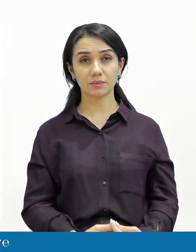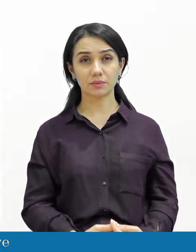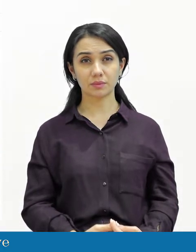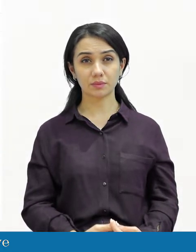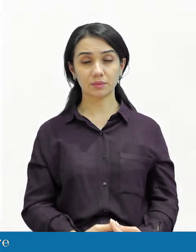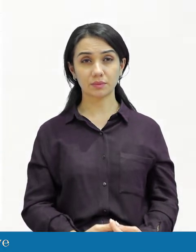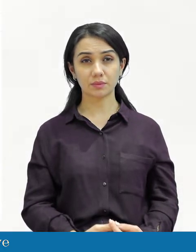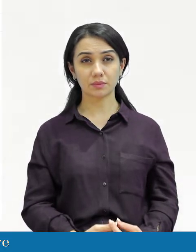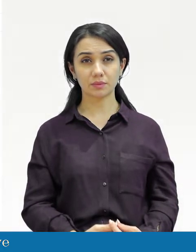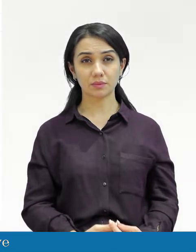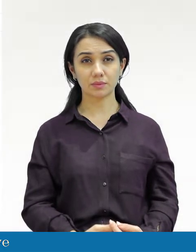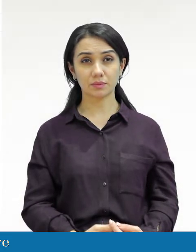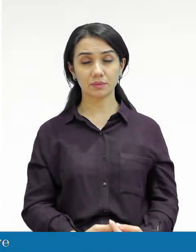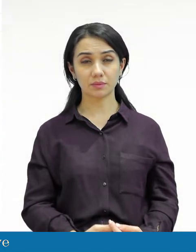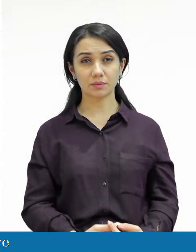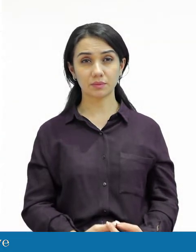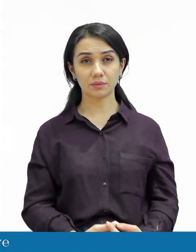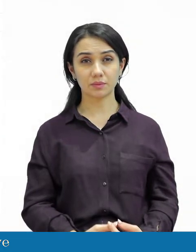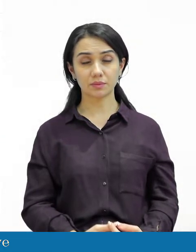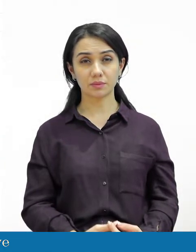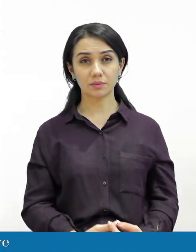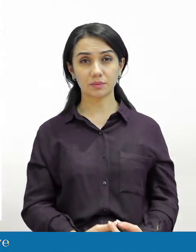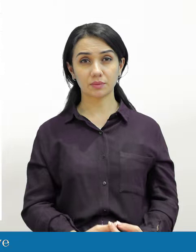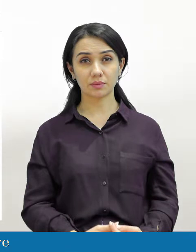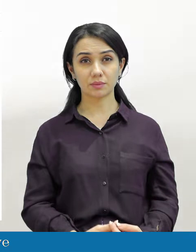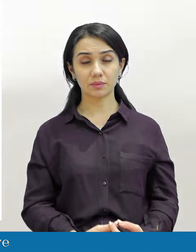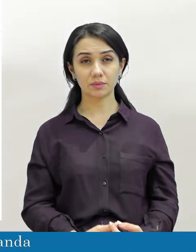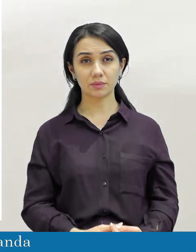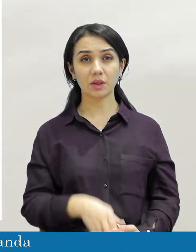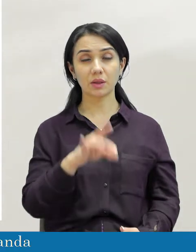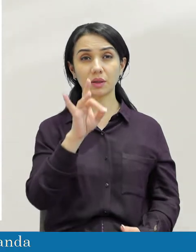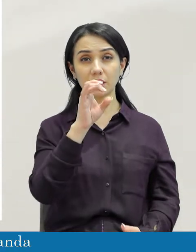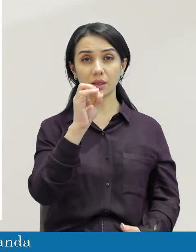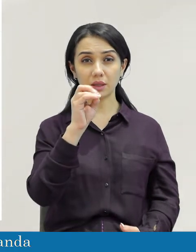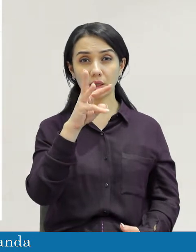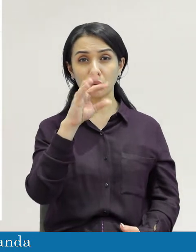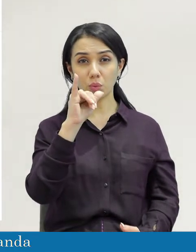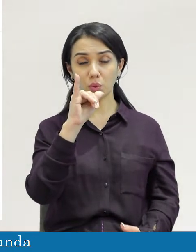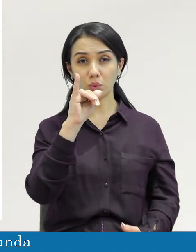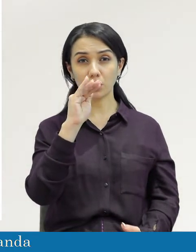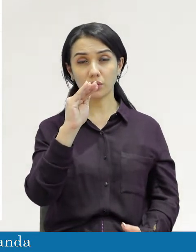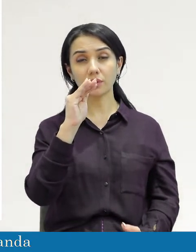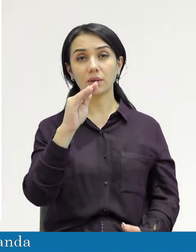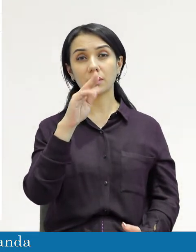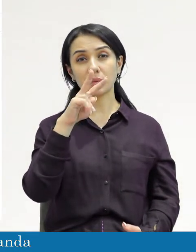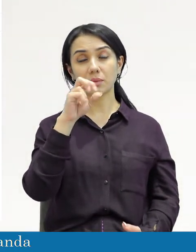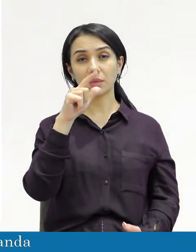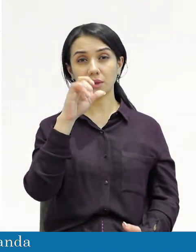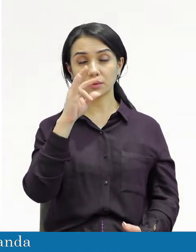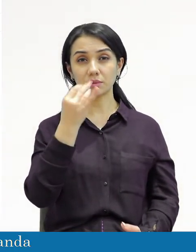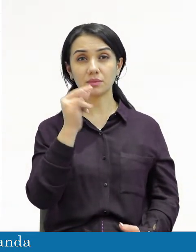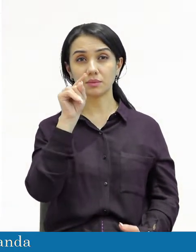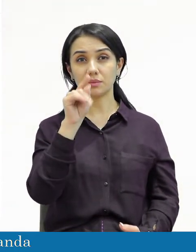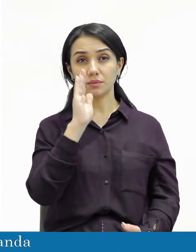plugin bu Remove BG plugini, ya'ni Remove Background plugini. Remove Background ustiga